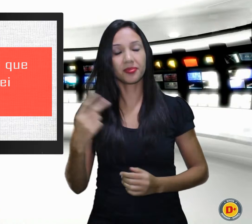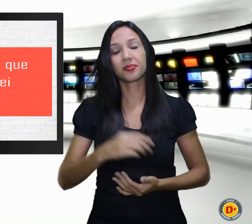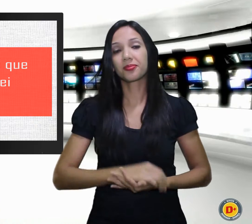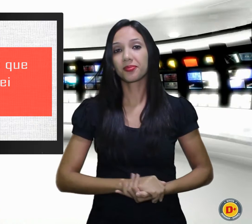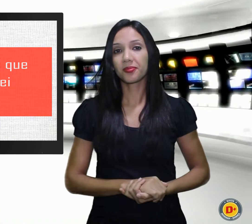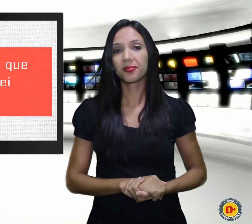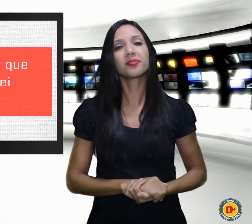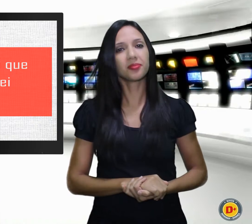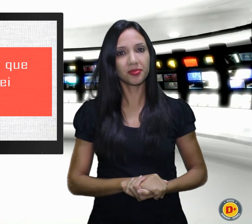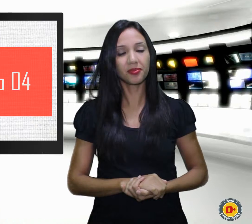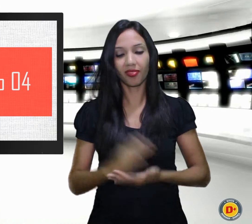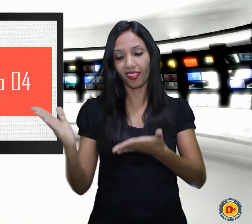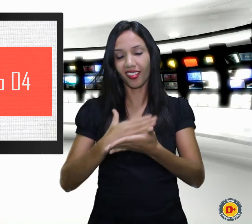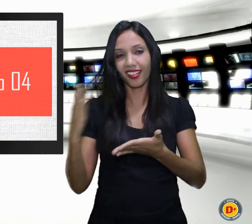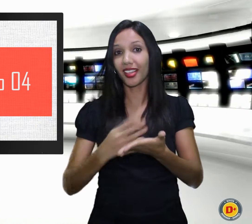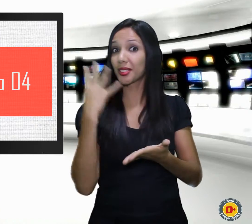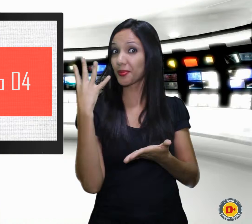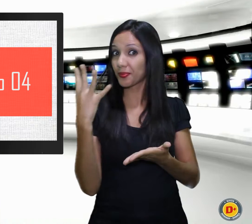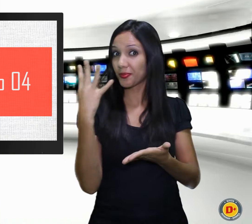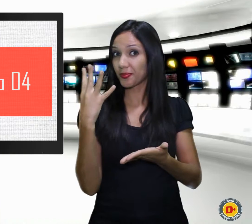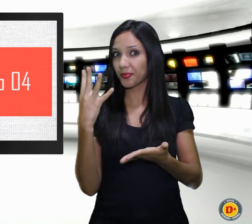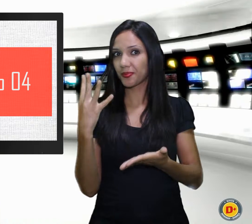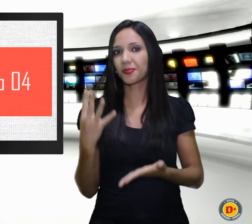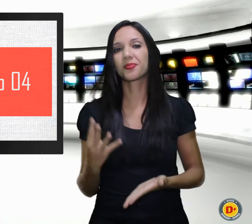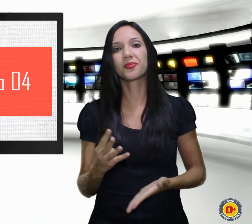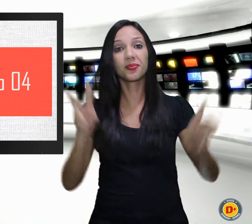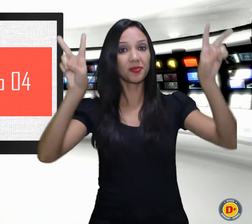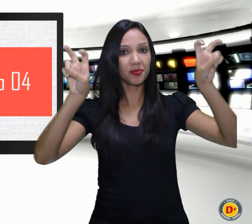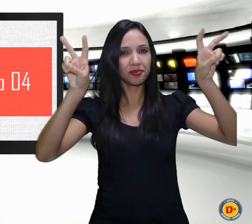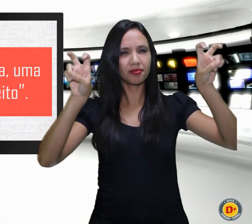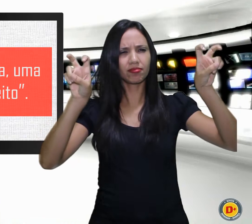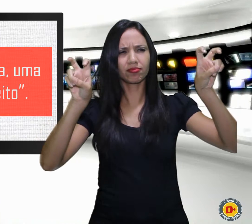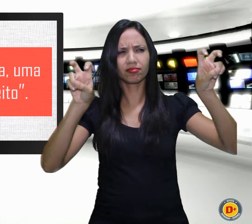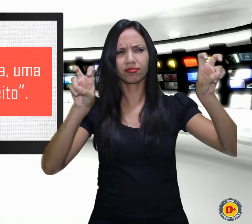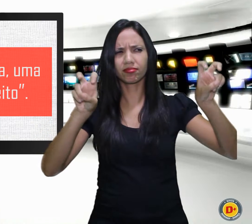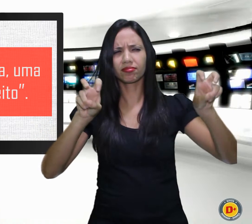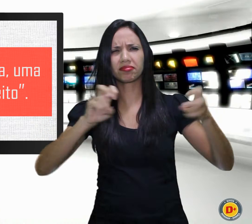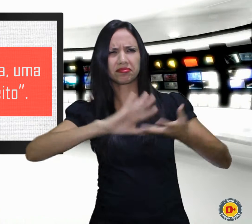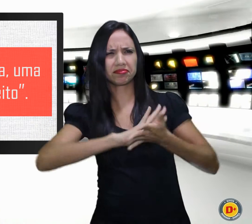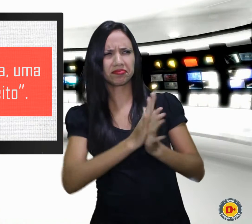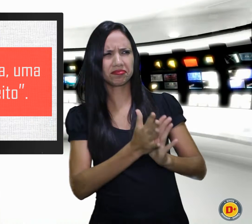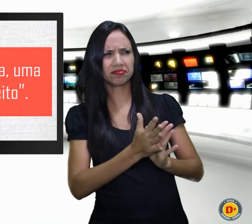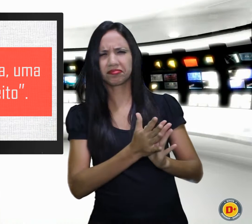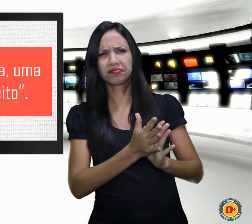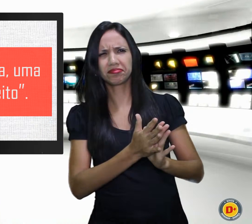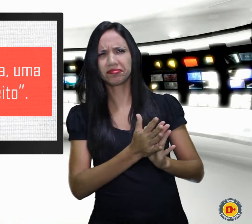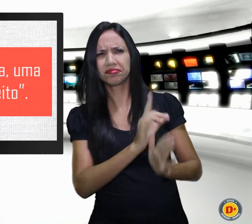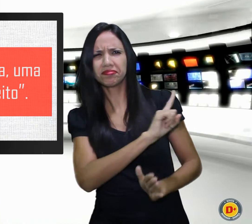Na edição 4, sob o título Negando a Deficiência, uma prática de preconceito,